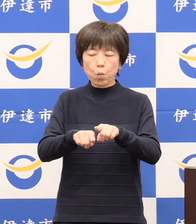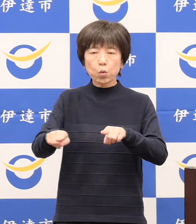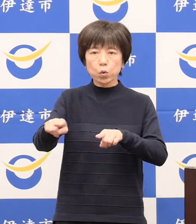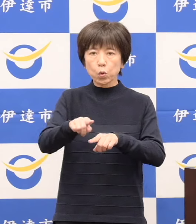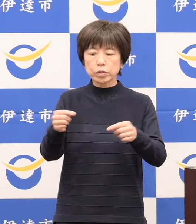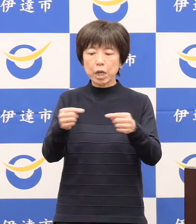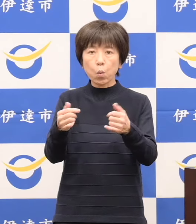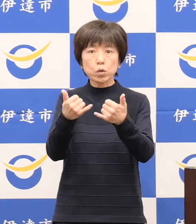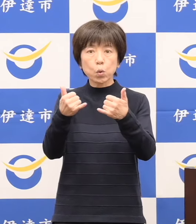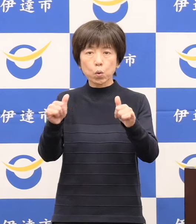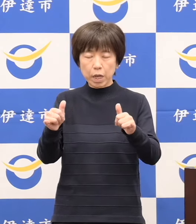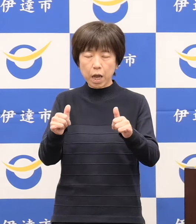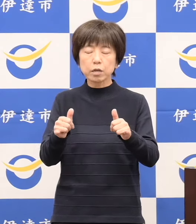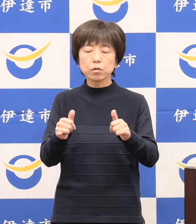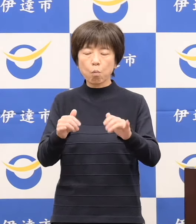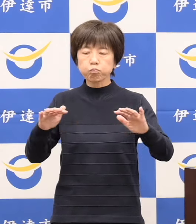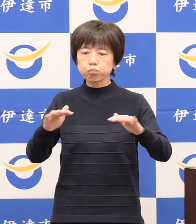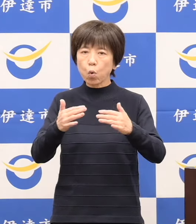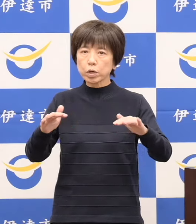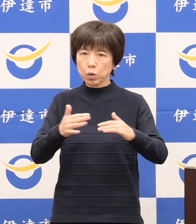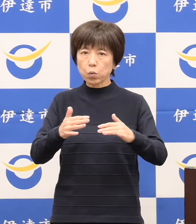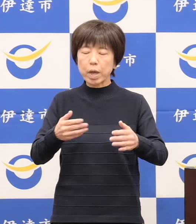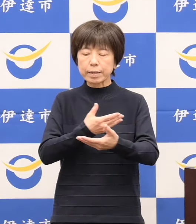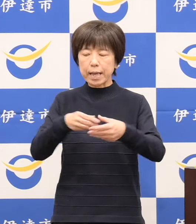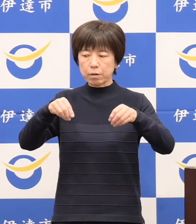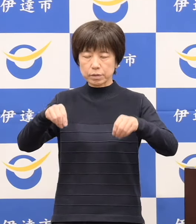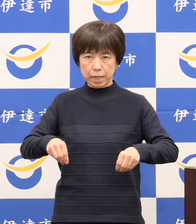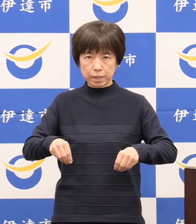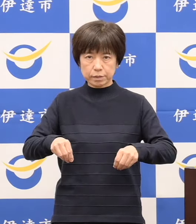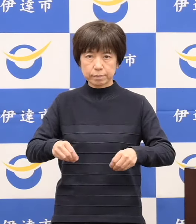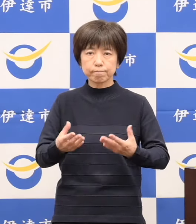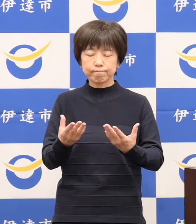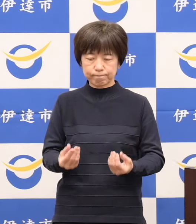と協議の上契約を締結をしていきたいと